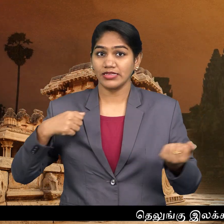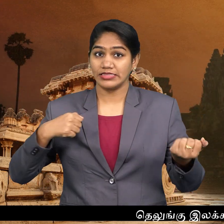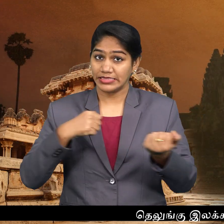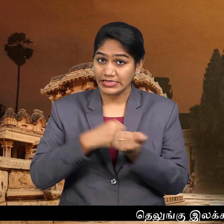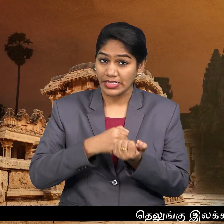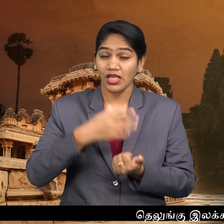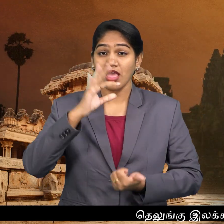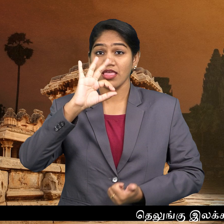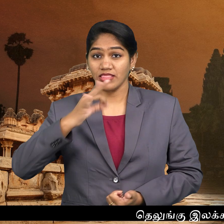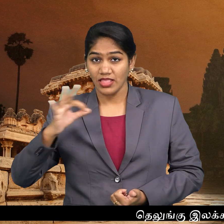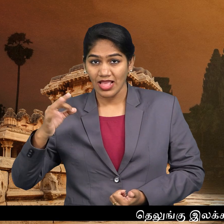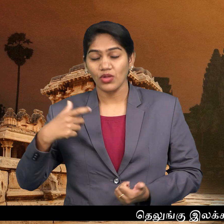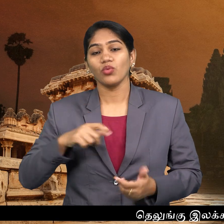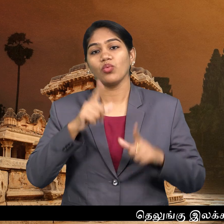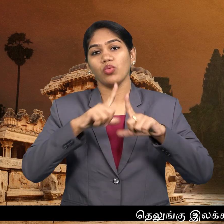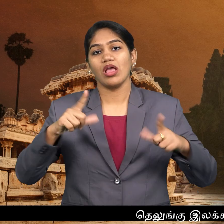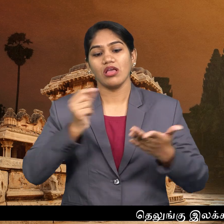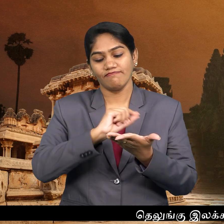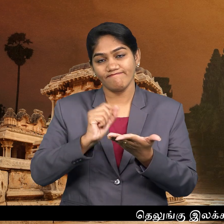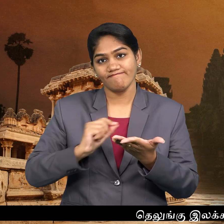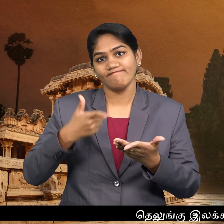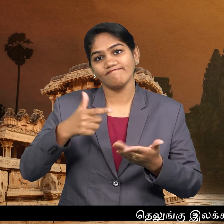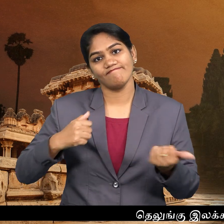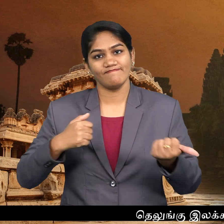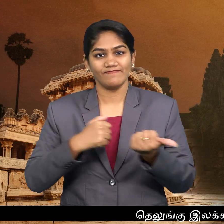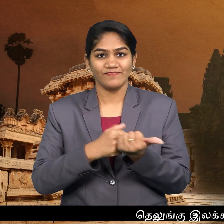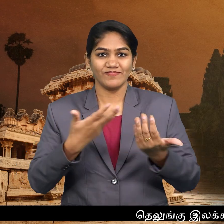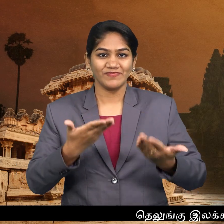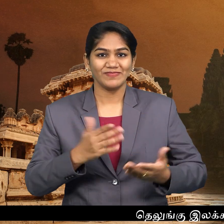தெலுங்கு இலக்கியத்தை ஆதரித்தார்.